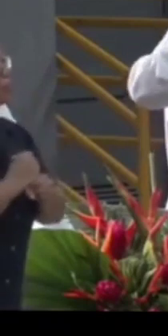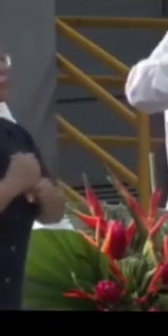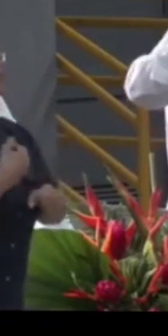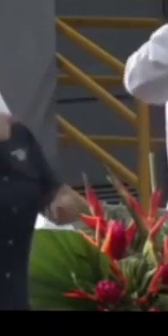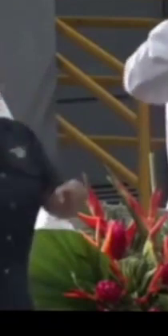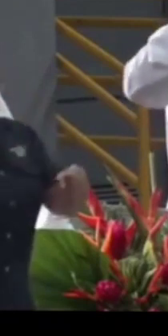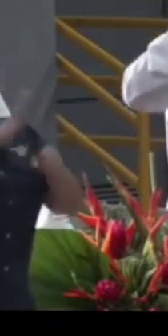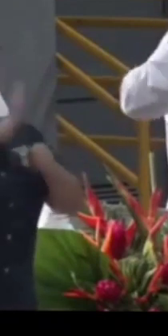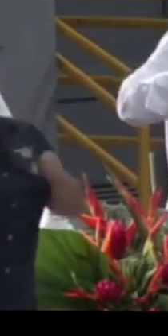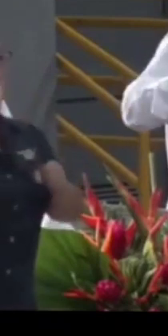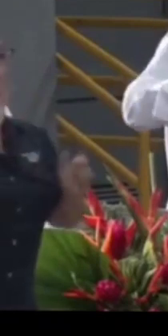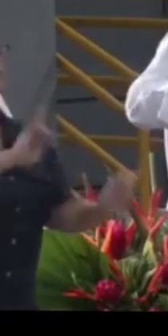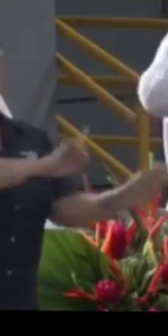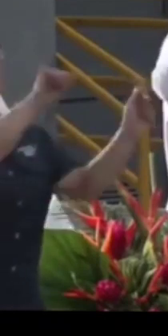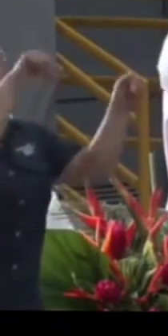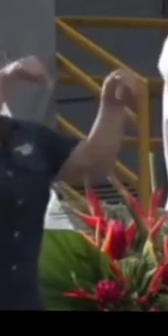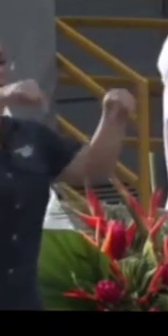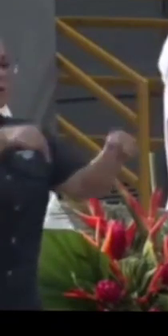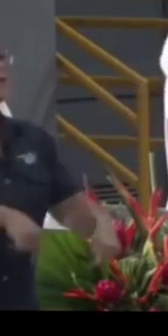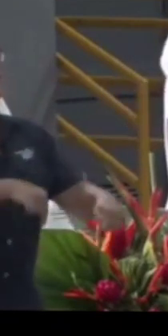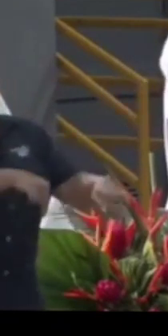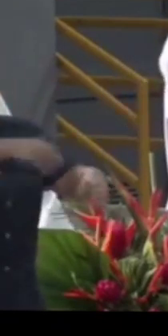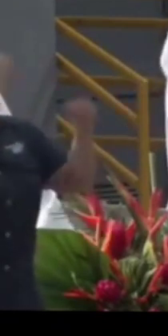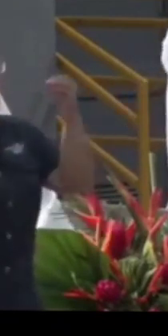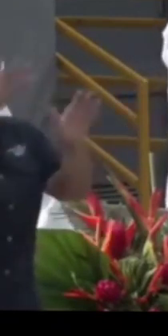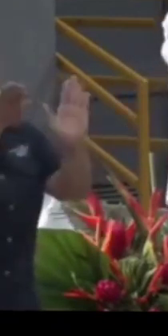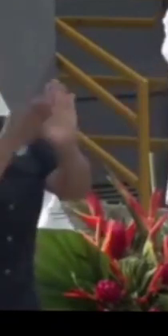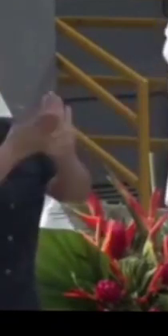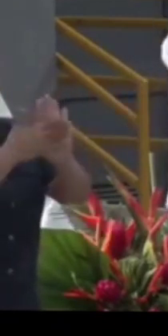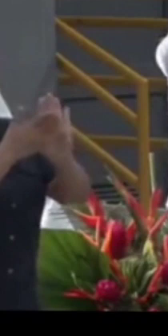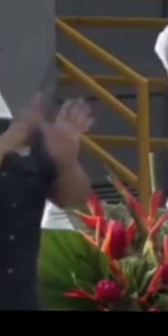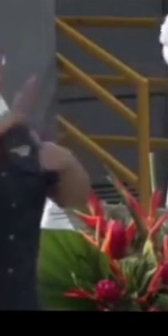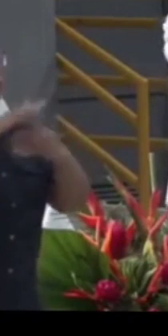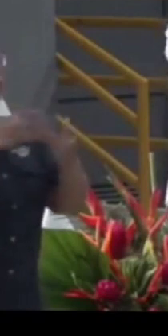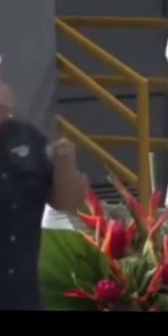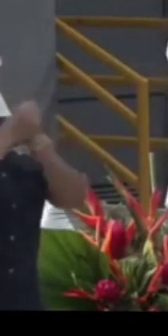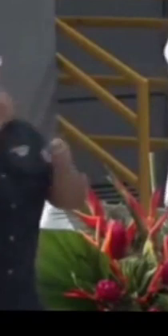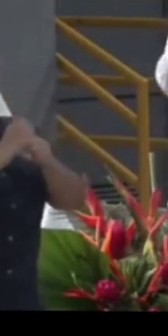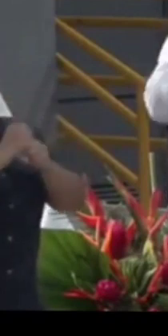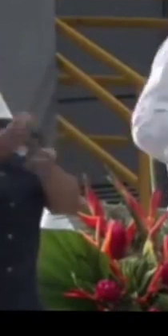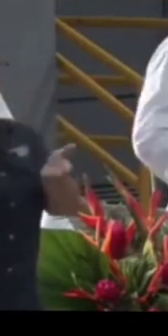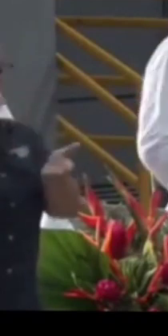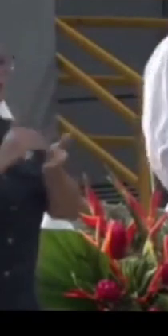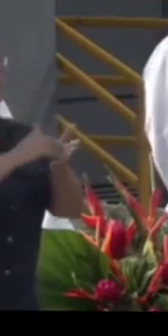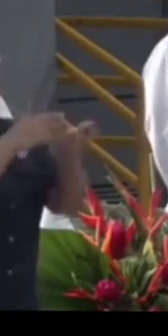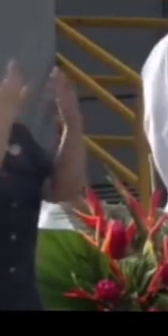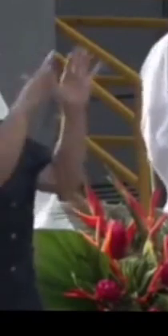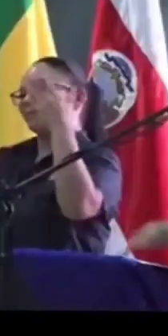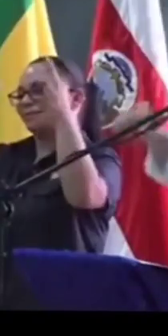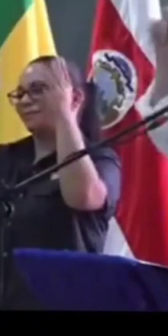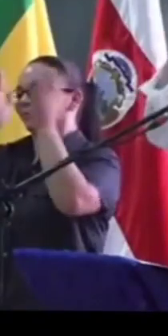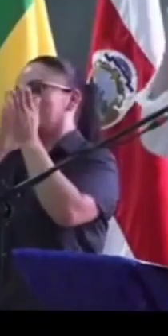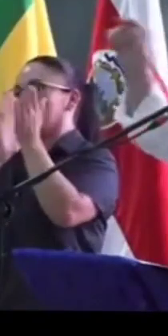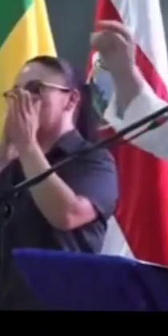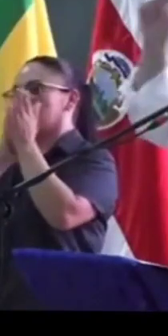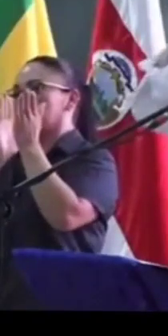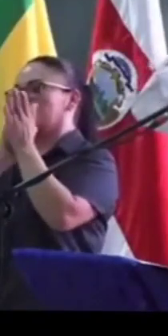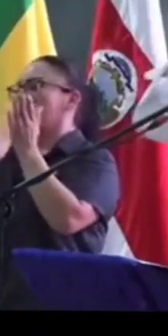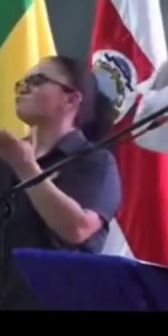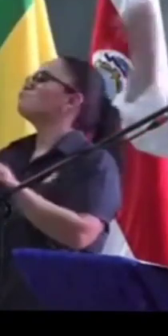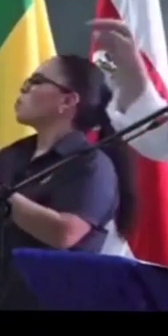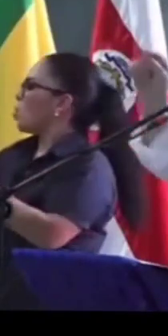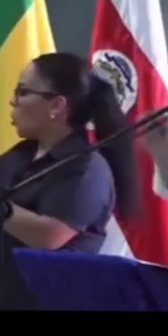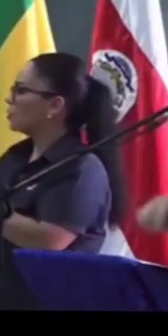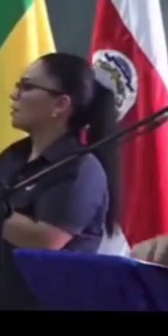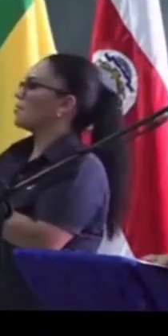comprometo a venir a rendirles cuentas otra vez otra